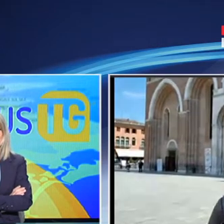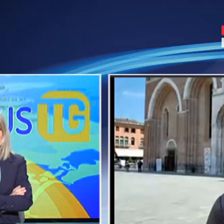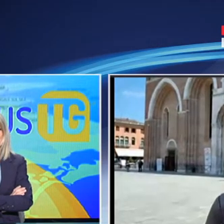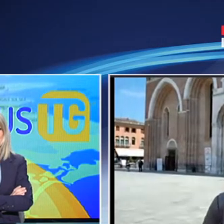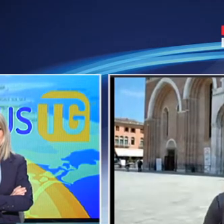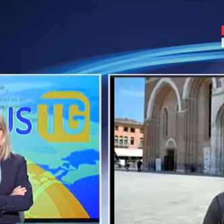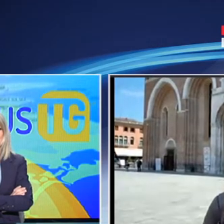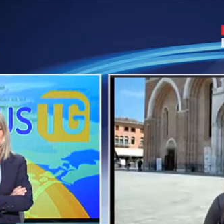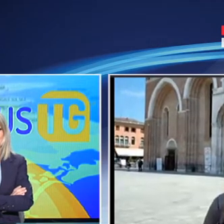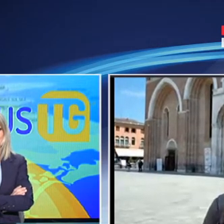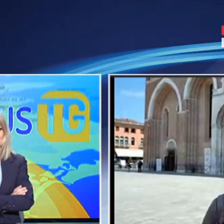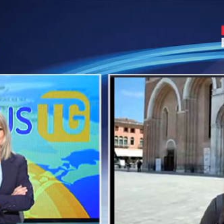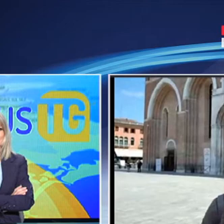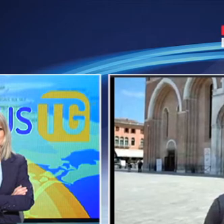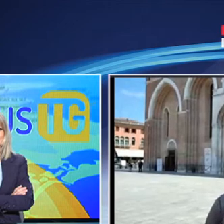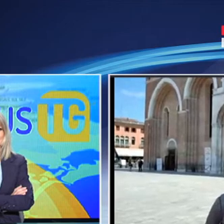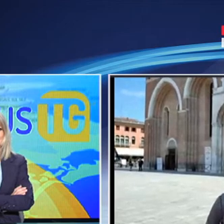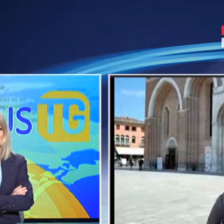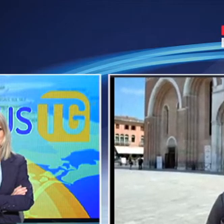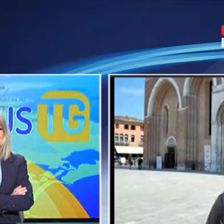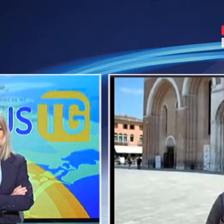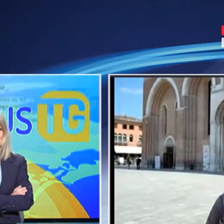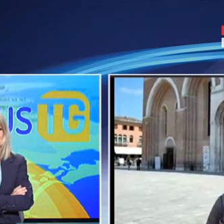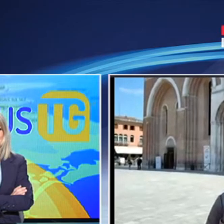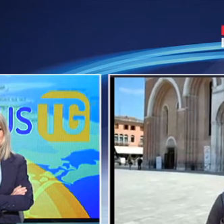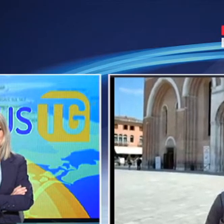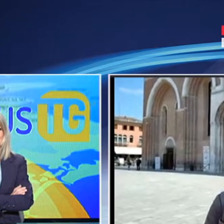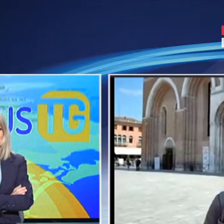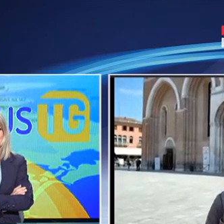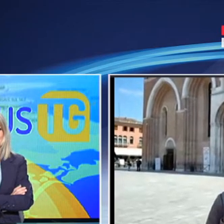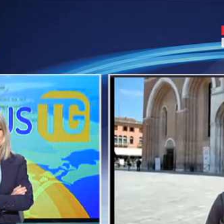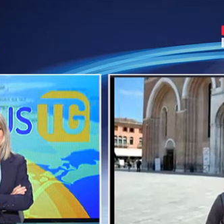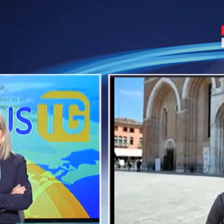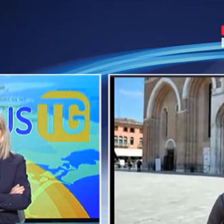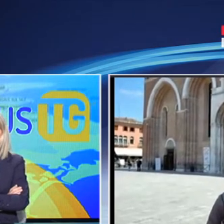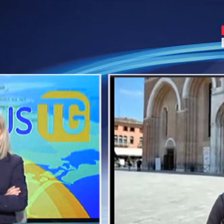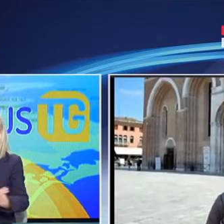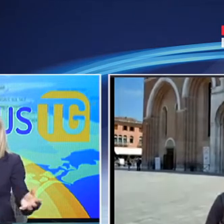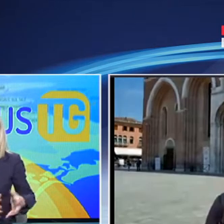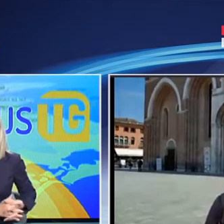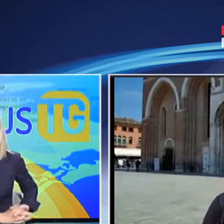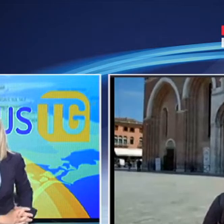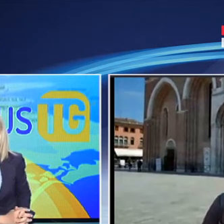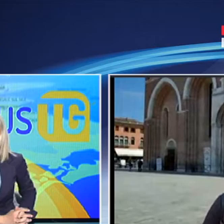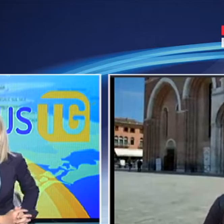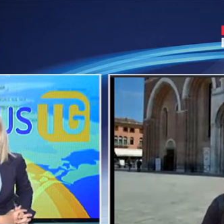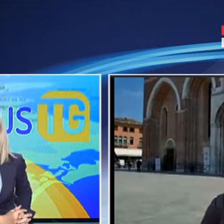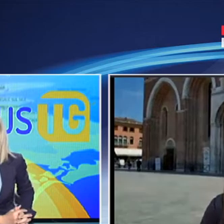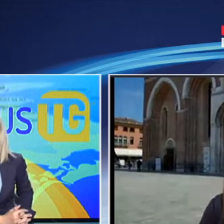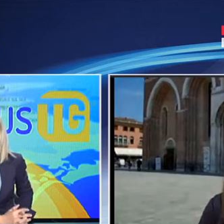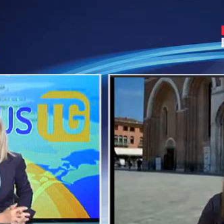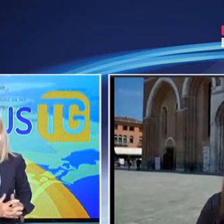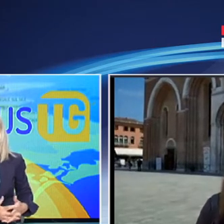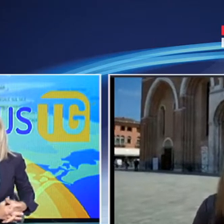questi grandi appuntamenti, ma anche soprattutto la giornata del 13 giugno e del 20 giugno. Tanti appuntamenti, Valentina, che